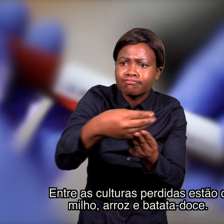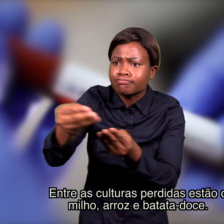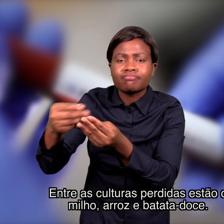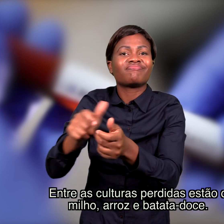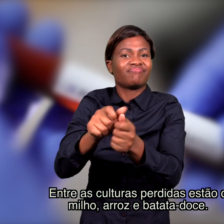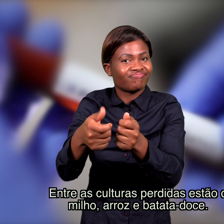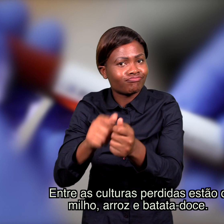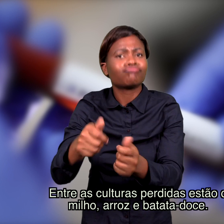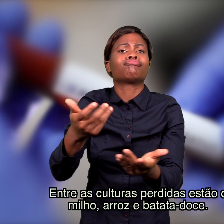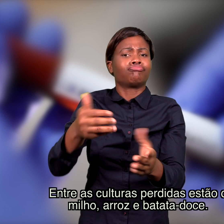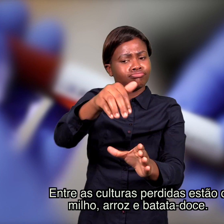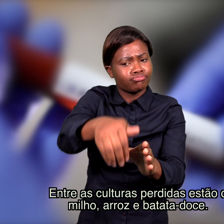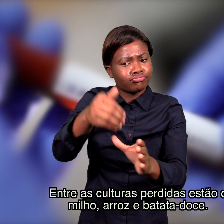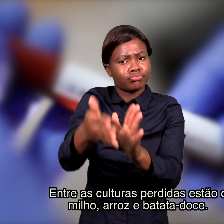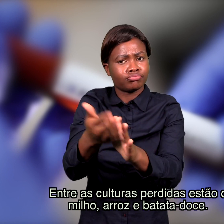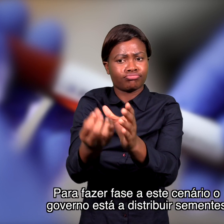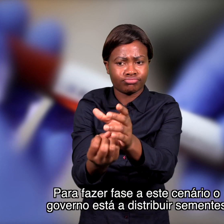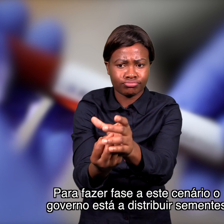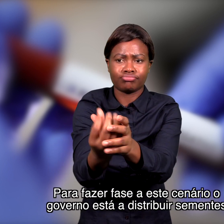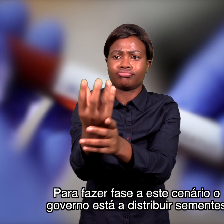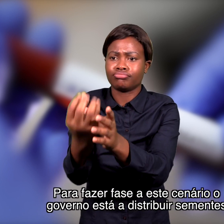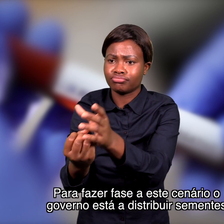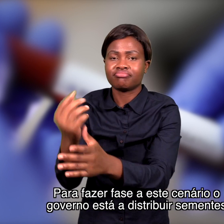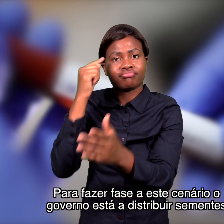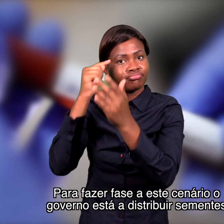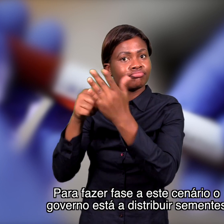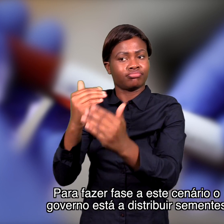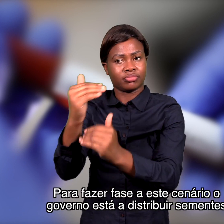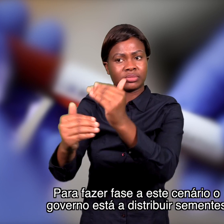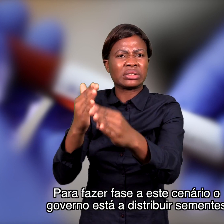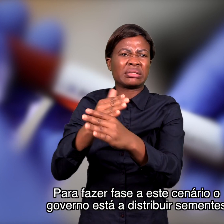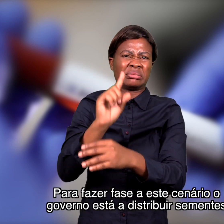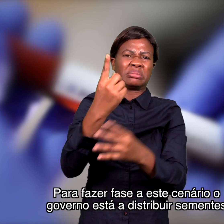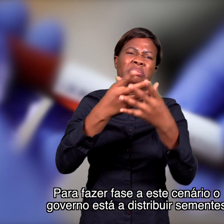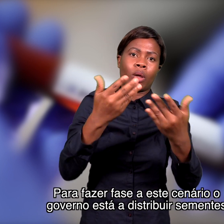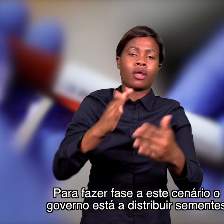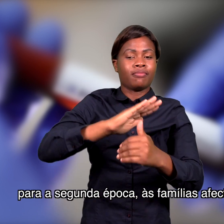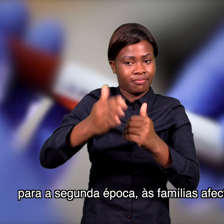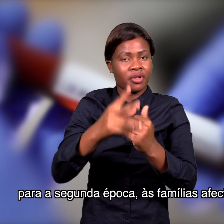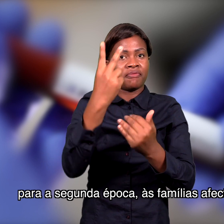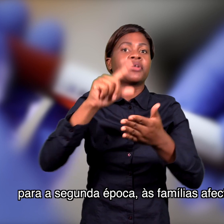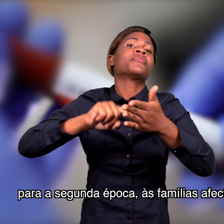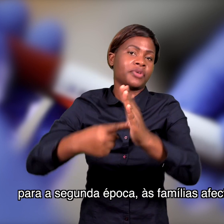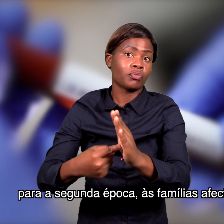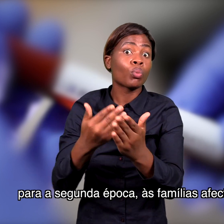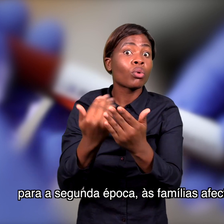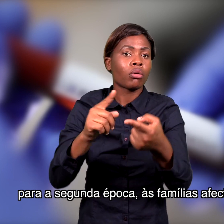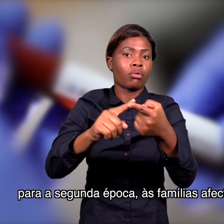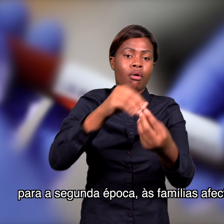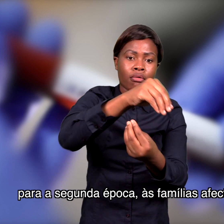milho, arroz e batata doce. Para fazer face a este cenário, o governo está a distribuir sementes para a segunda época às